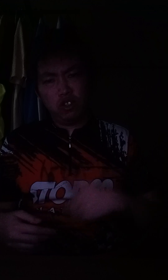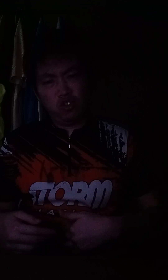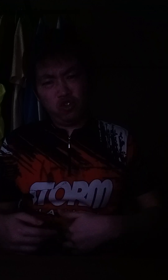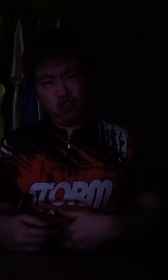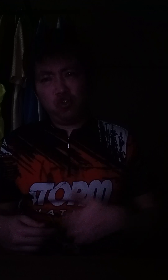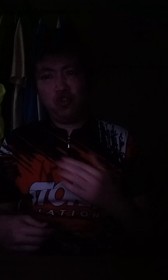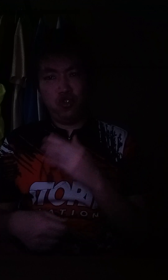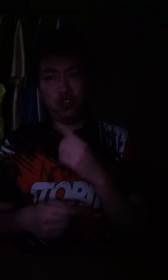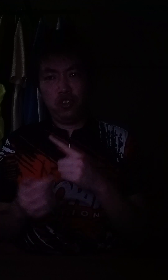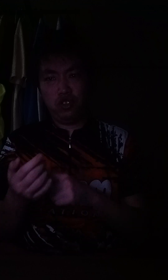때?